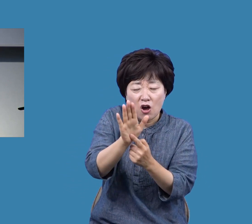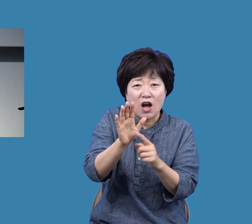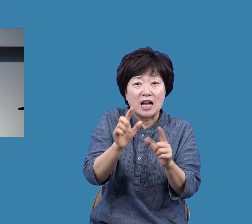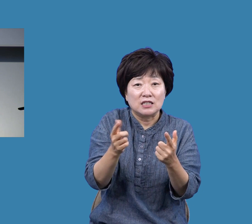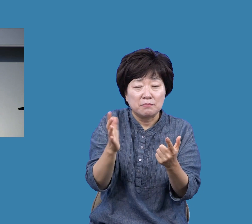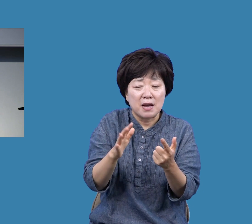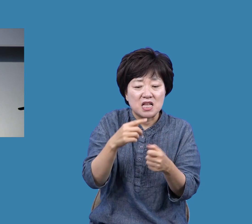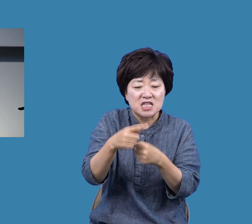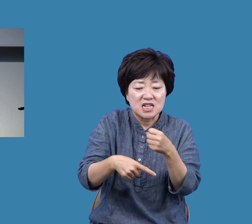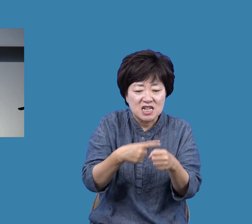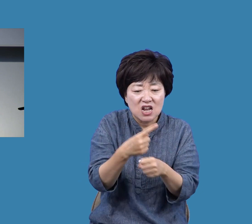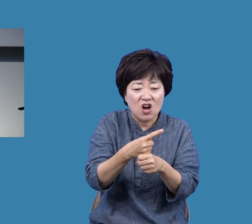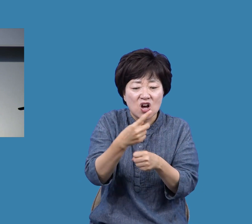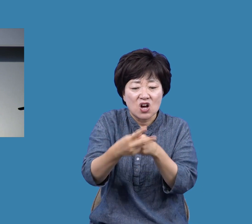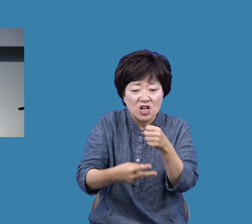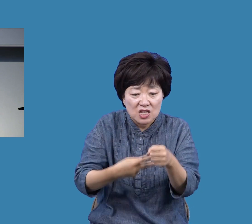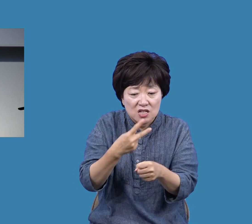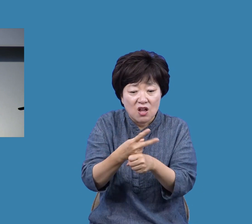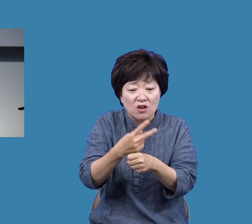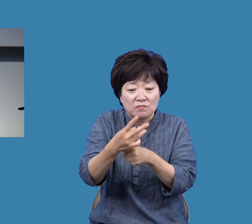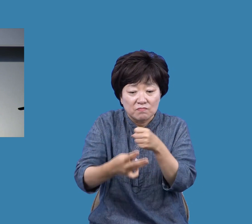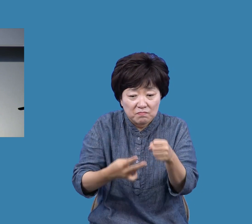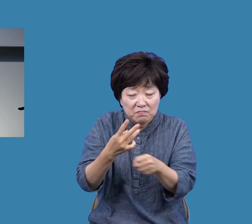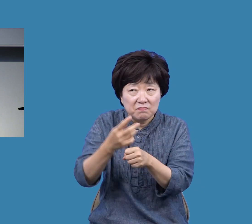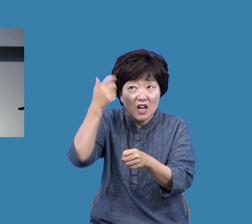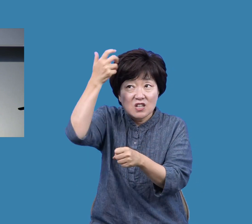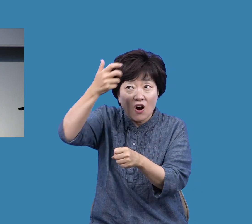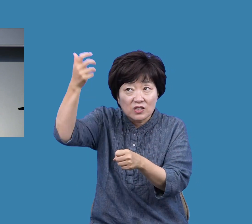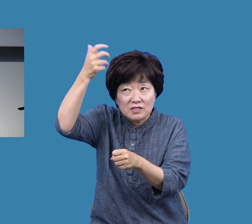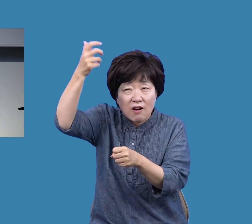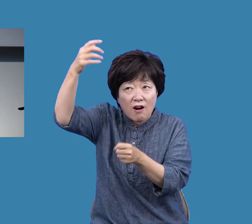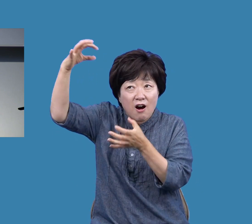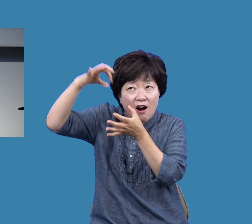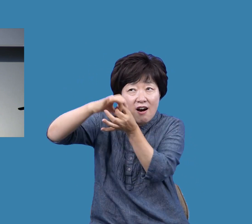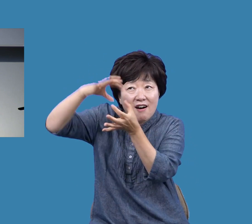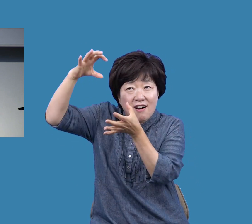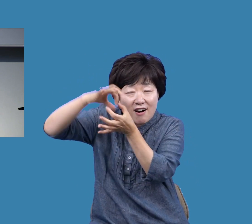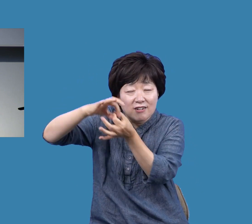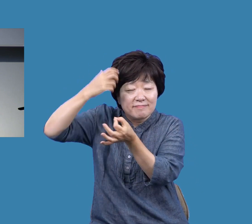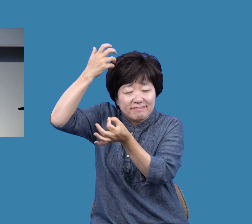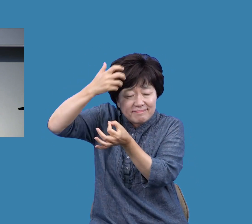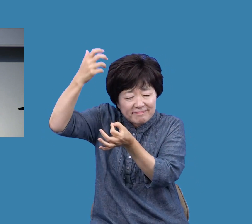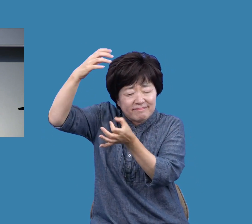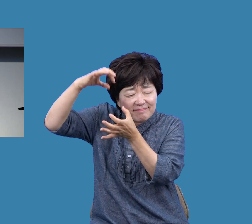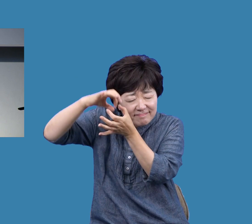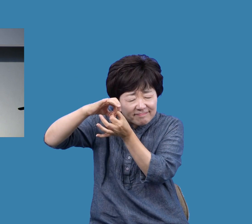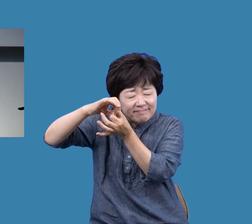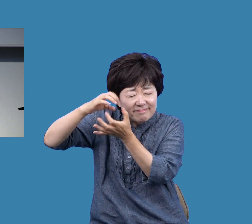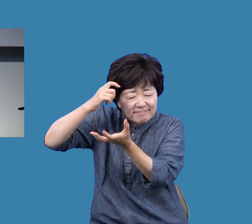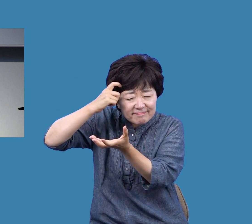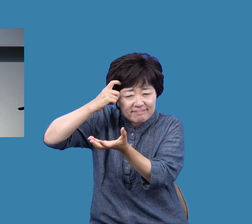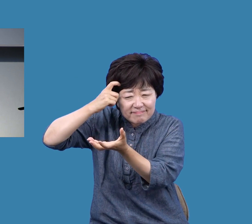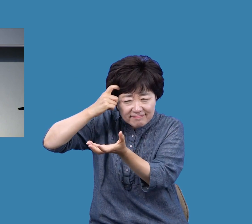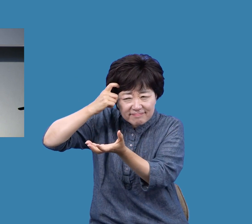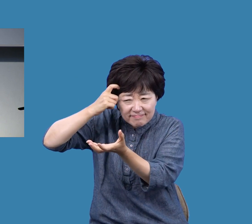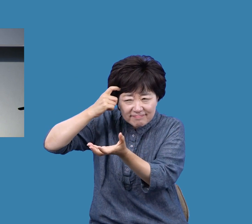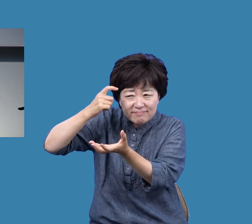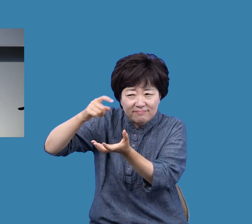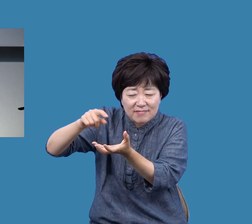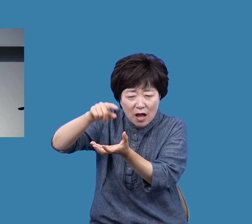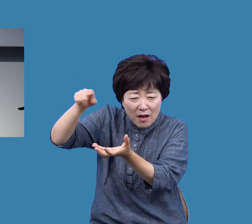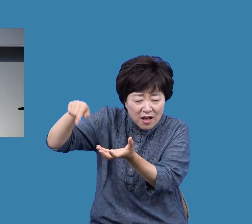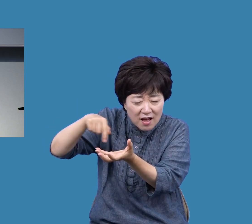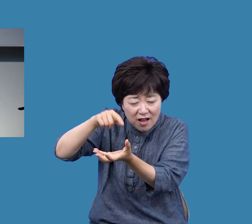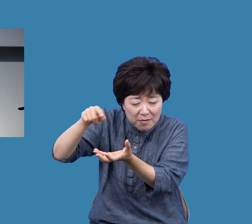영적인 일이라고 뭔가 추구해 왔다면 반드시 여러분 주변에는 뭐 규모와 상관없이 뭐